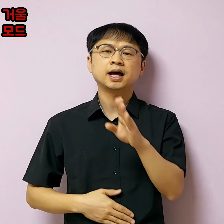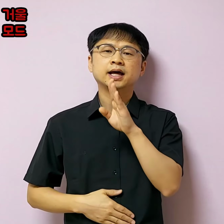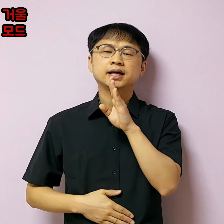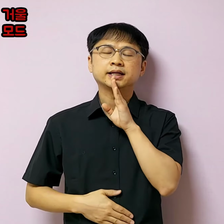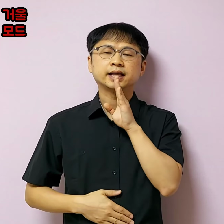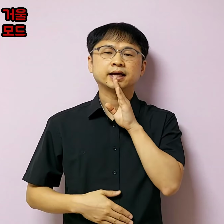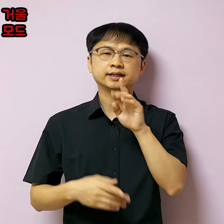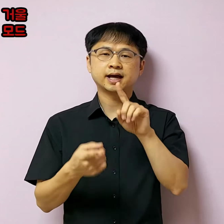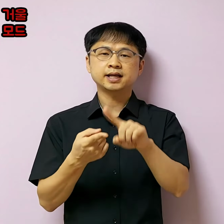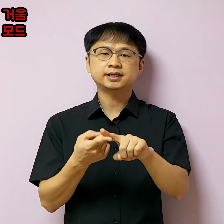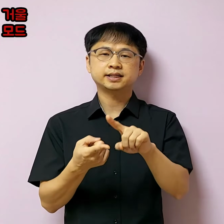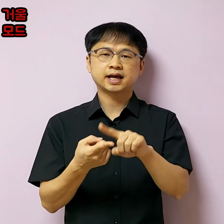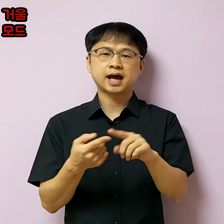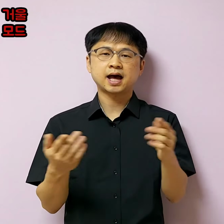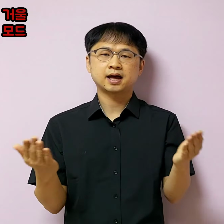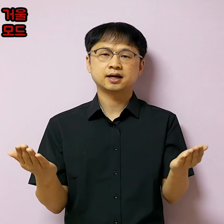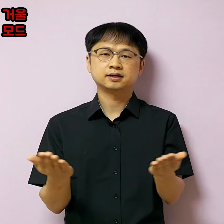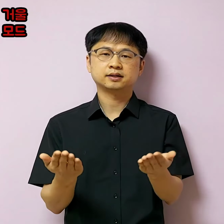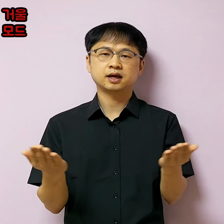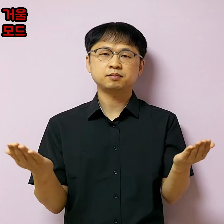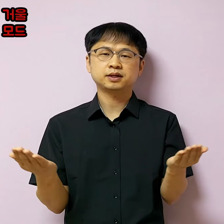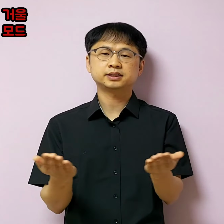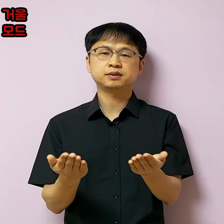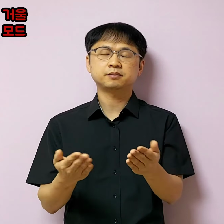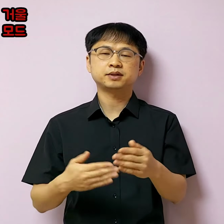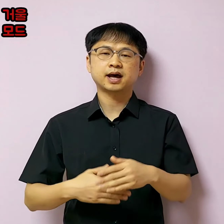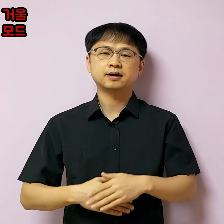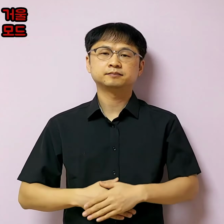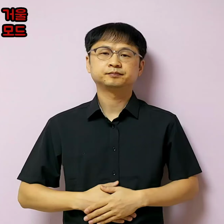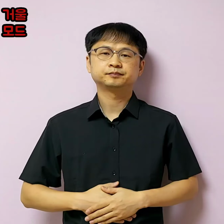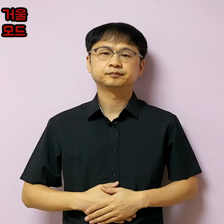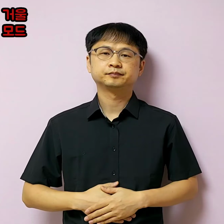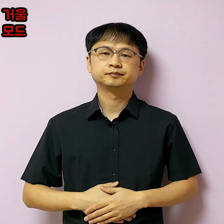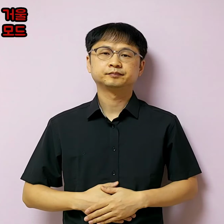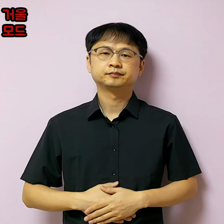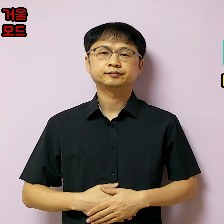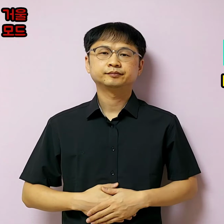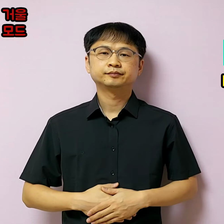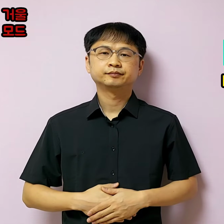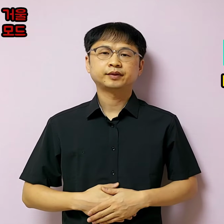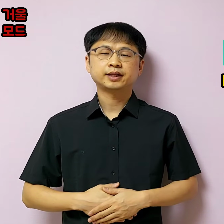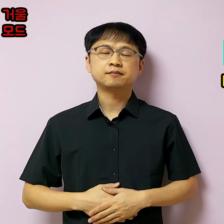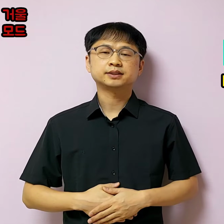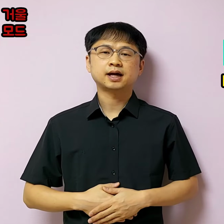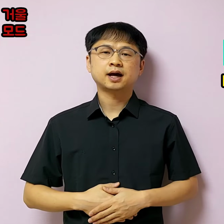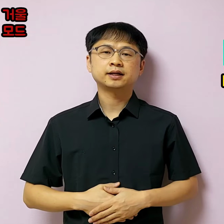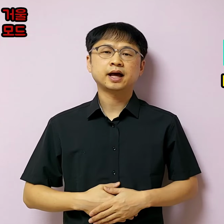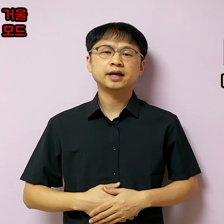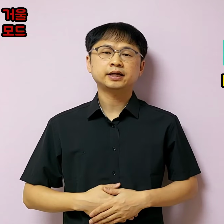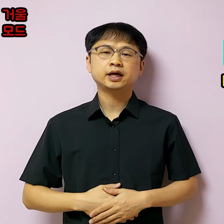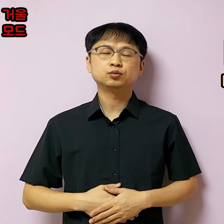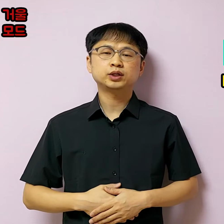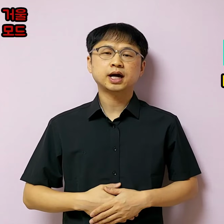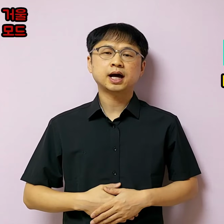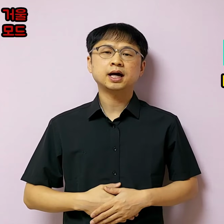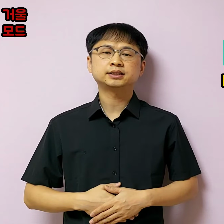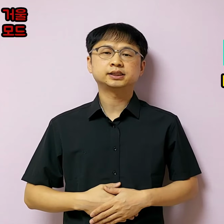수어입니다. 당연한 일이야. 이렇게 표현하시면 됩니다. 네, 다음 가사. 나에겐 우리가